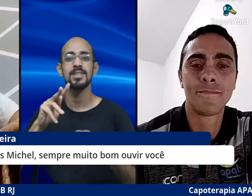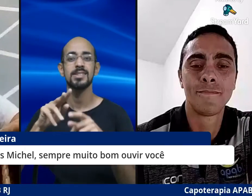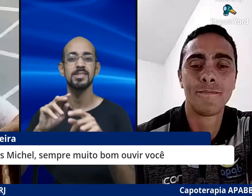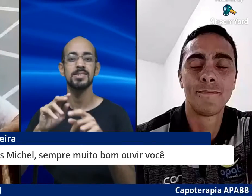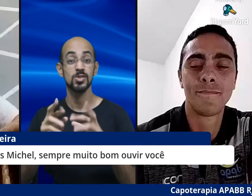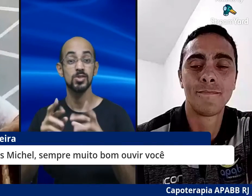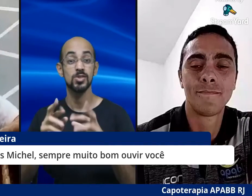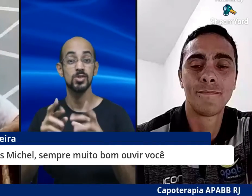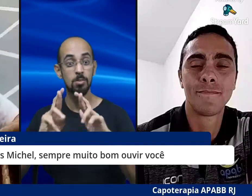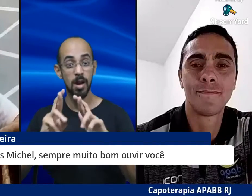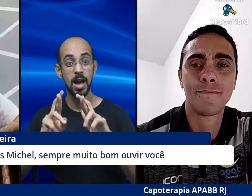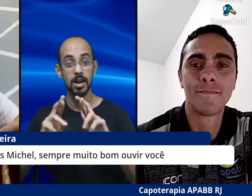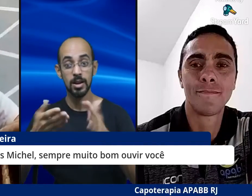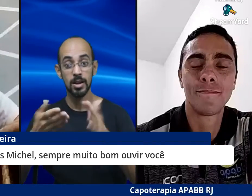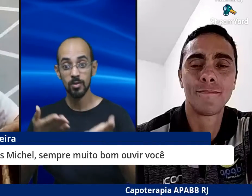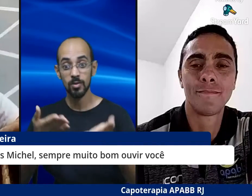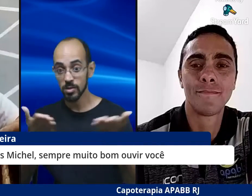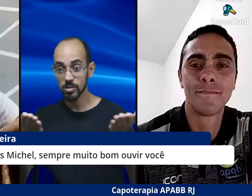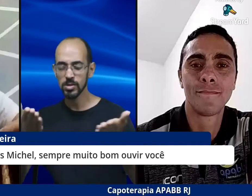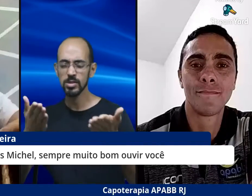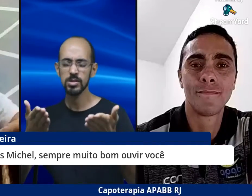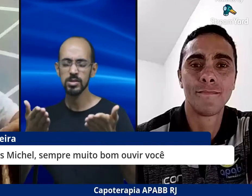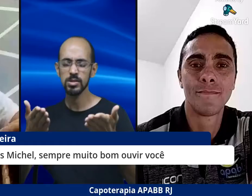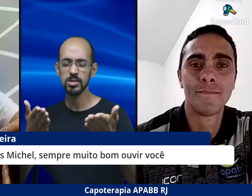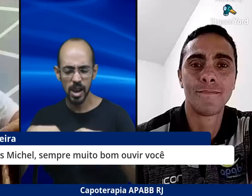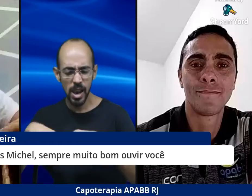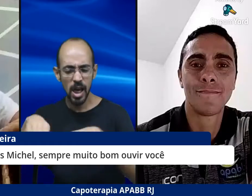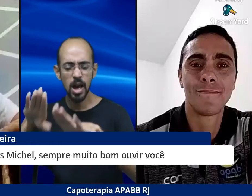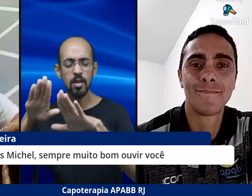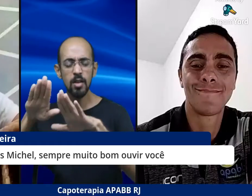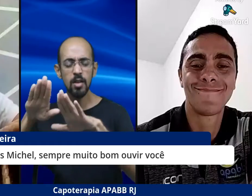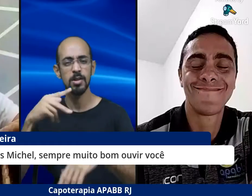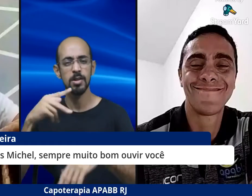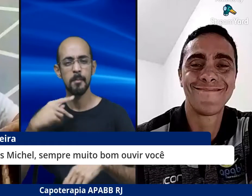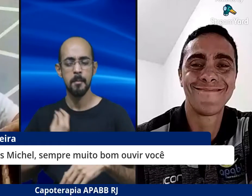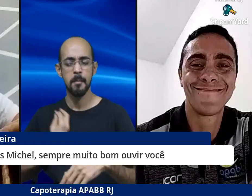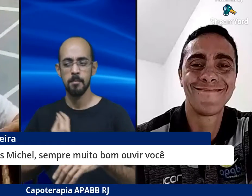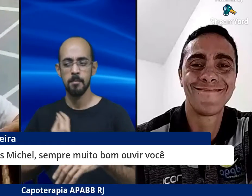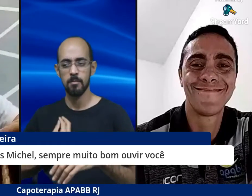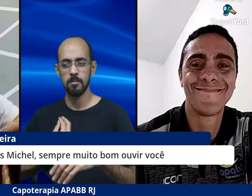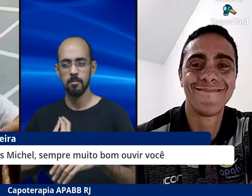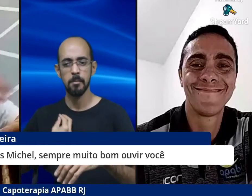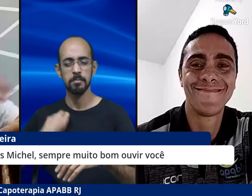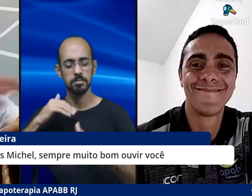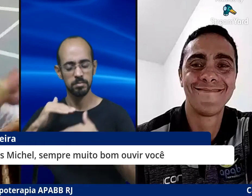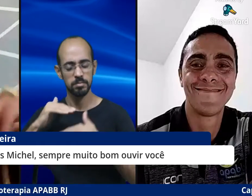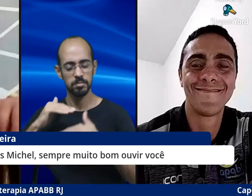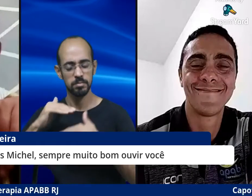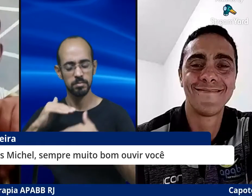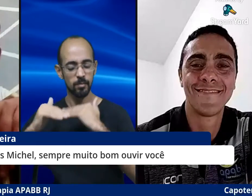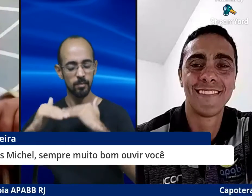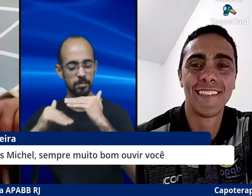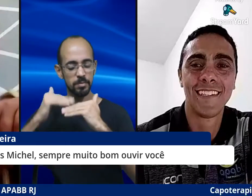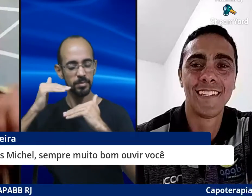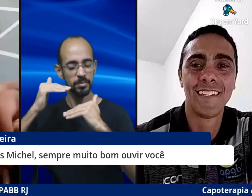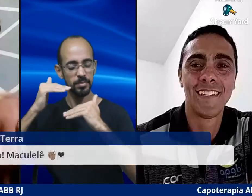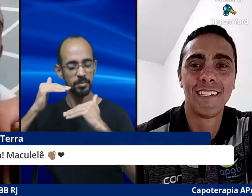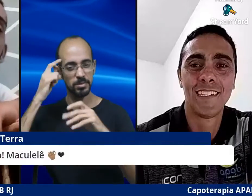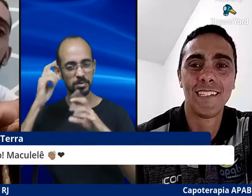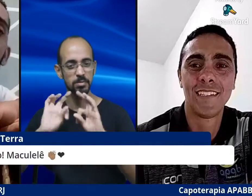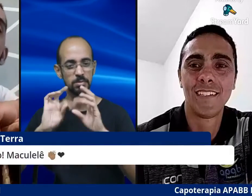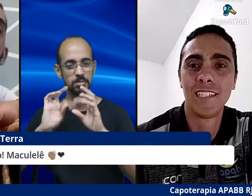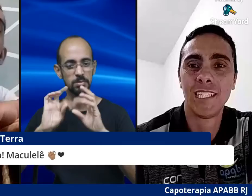isso, né, e digerindo isso em doses homeopáticas, bem devagar e pensando em tudo que foi dito aqui. Mais uma